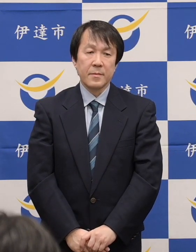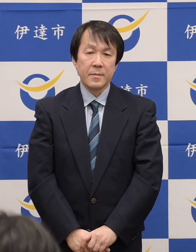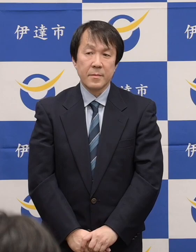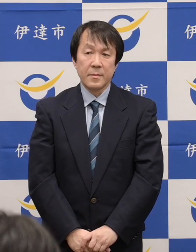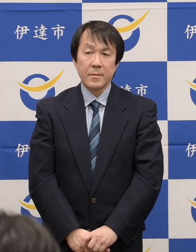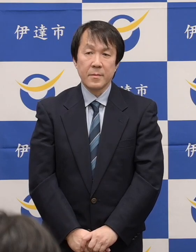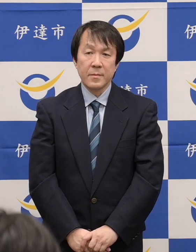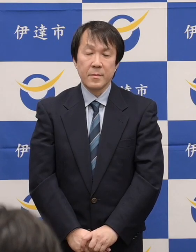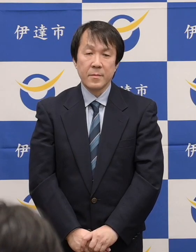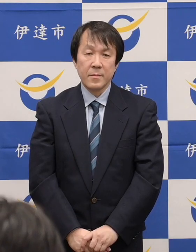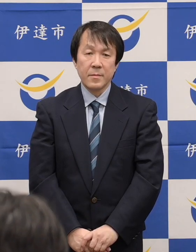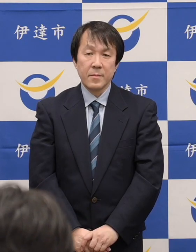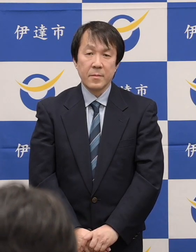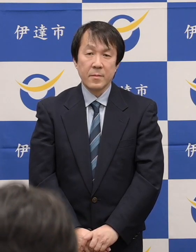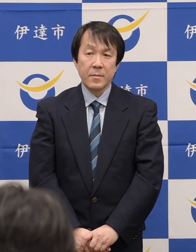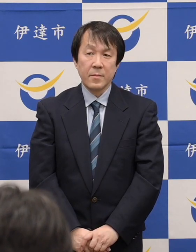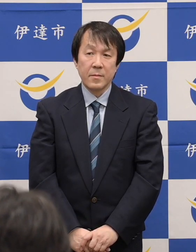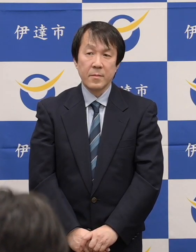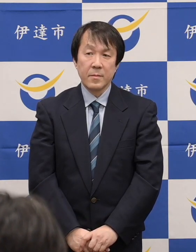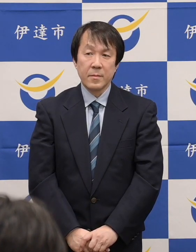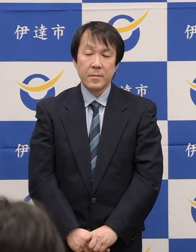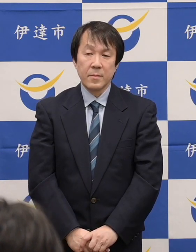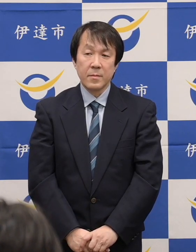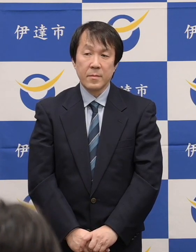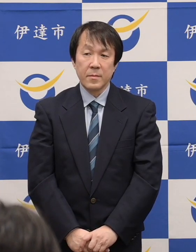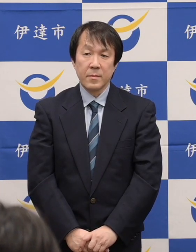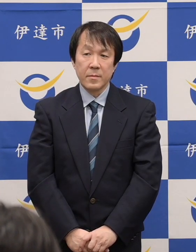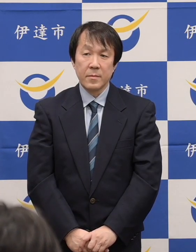ありがとうございます。